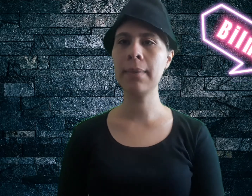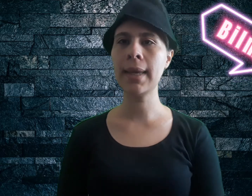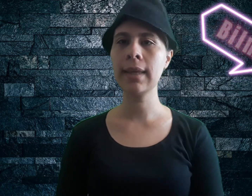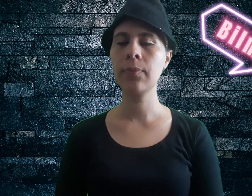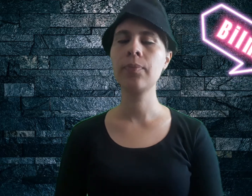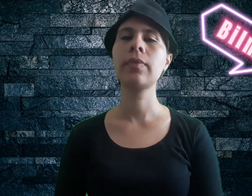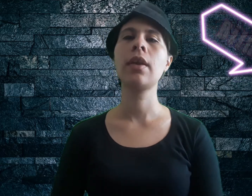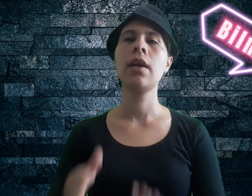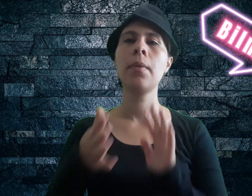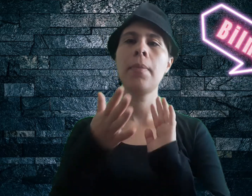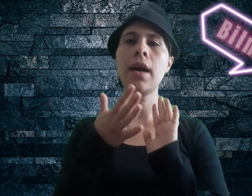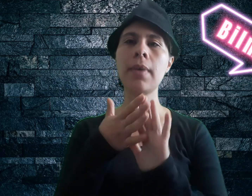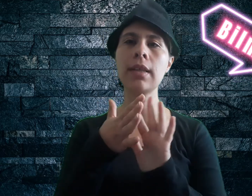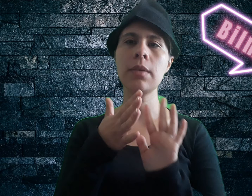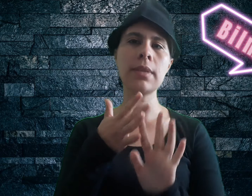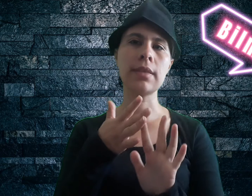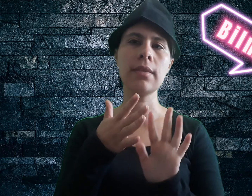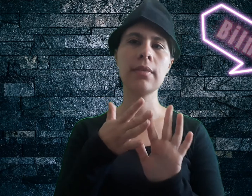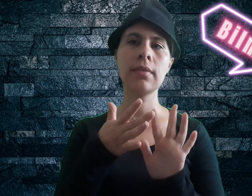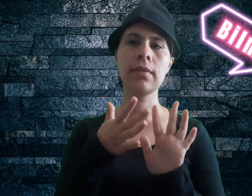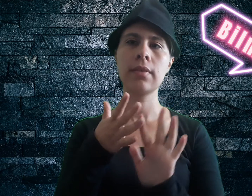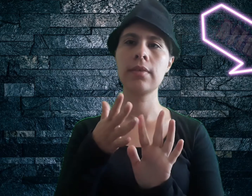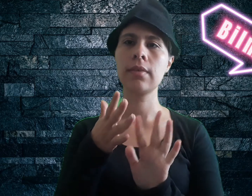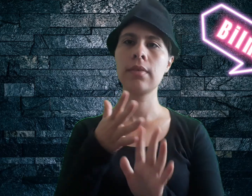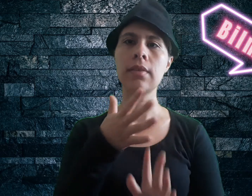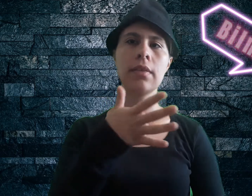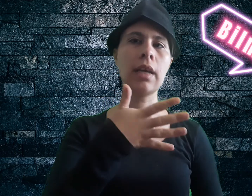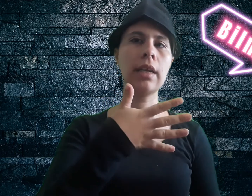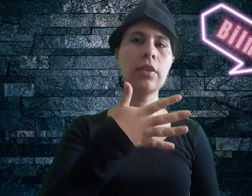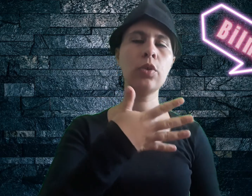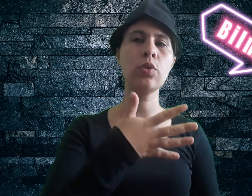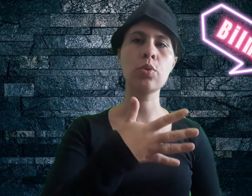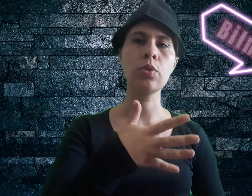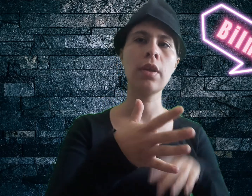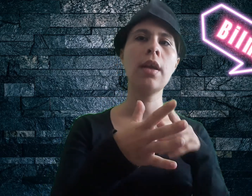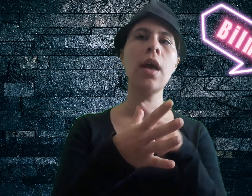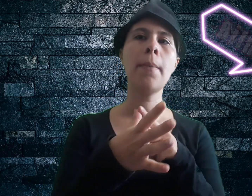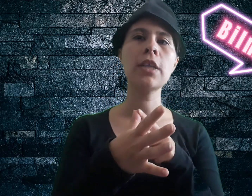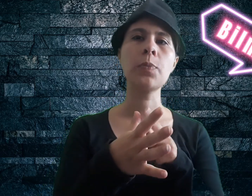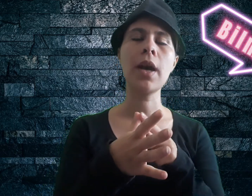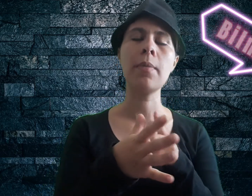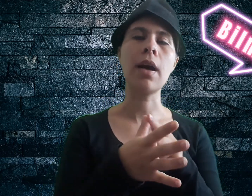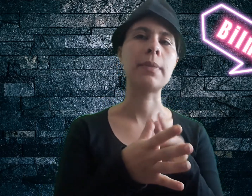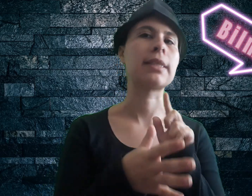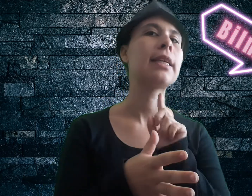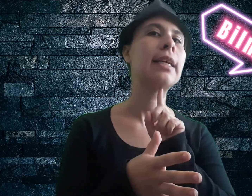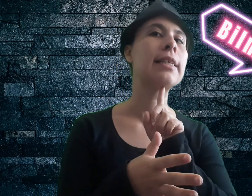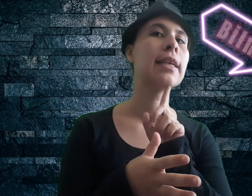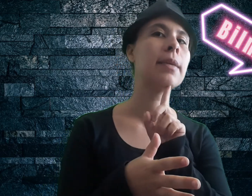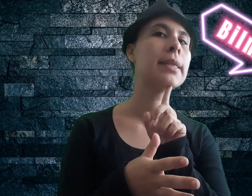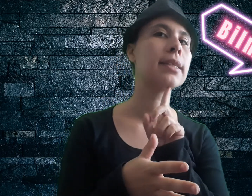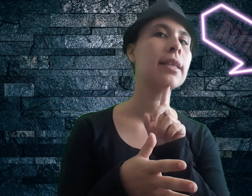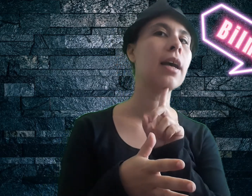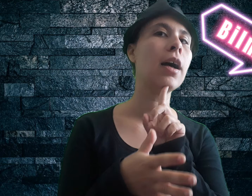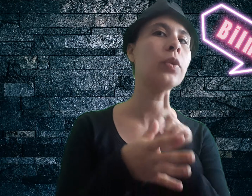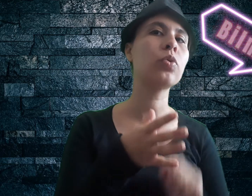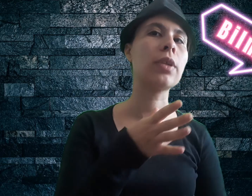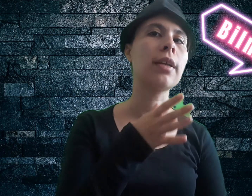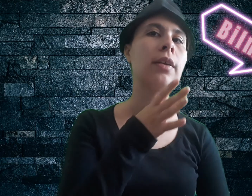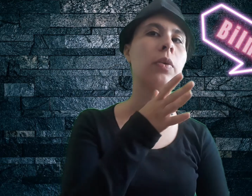Bilmek. Parmaklarımızın aralıyoruz. Baş parmağımızı çenemizin alt ucuna